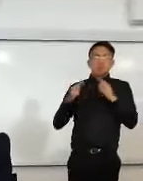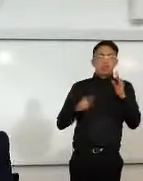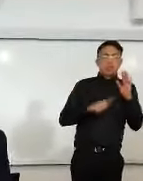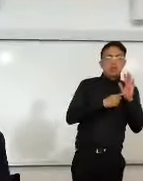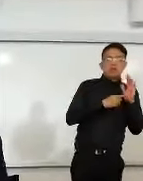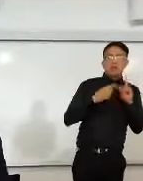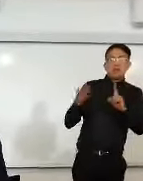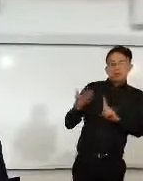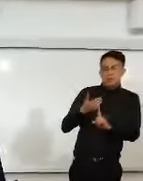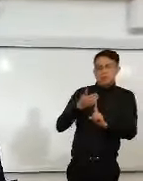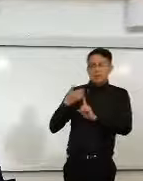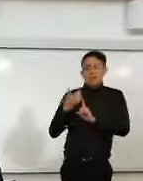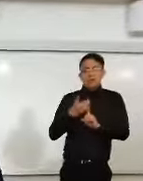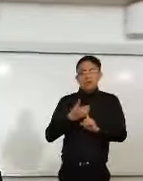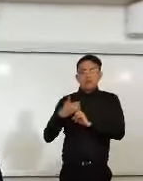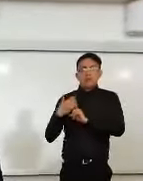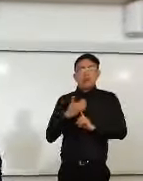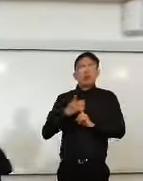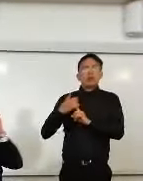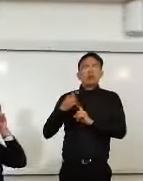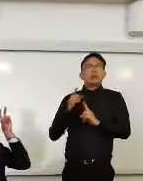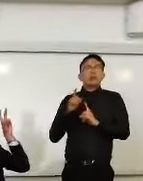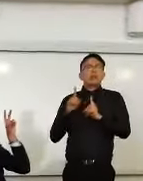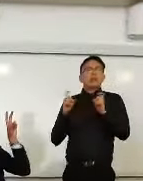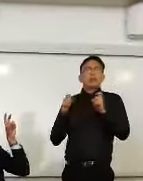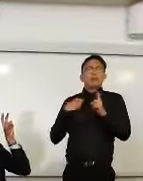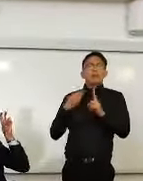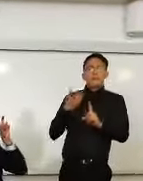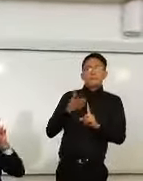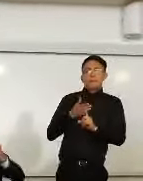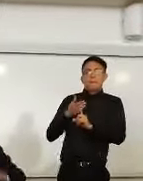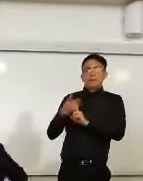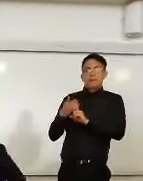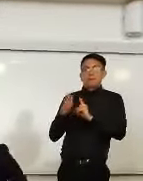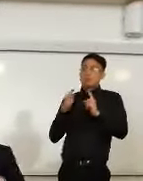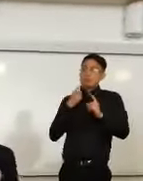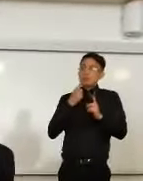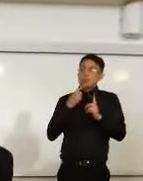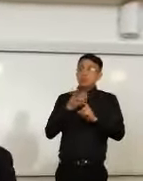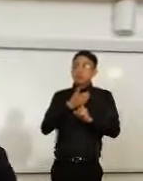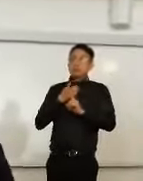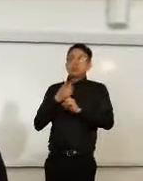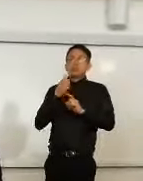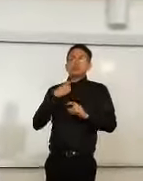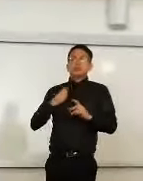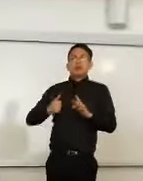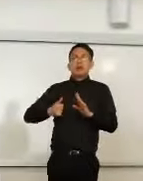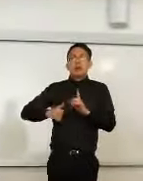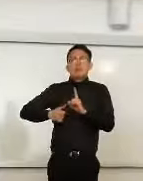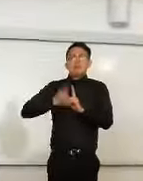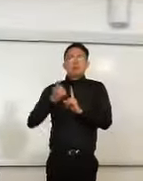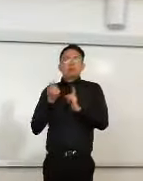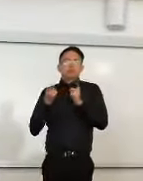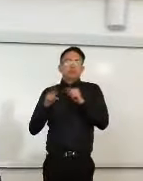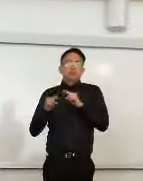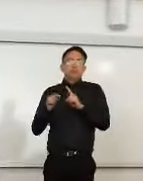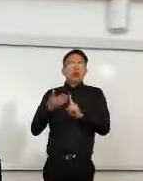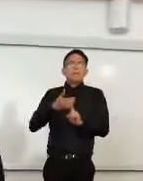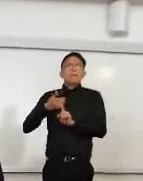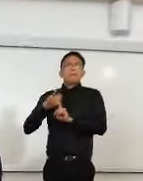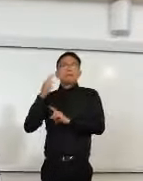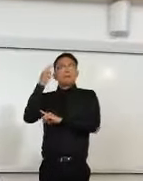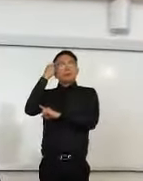para protección de derechos económicos y de un patrimonio, que digo protección porque digamos que es una figura que ha servido para abusar también de los derechos patrimoniales